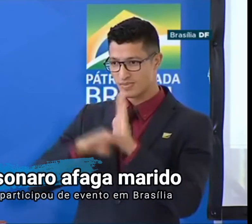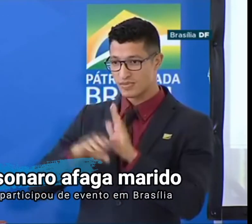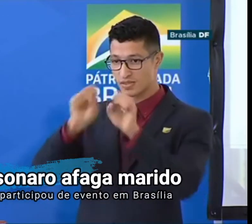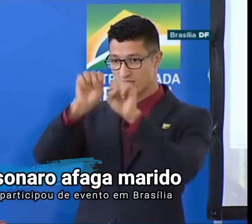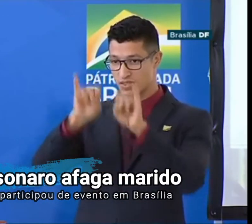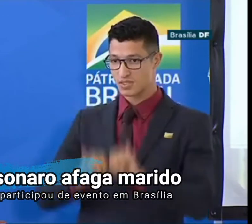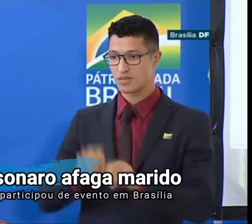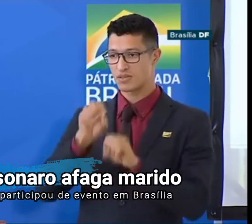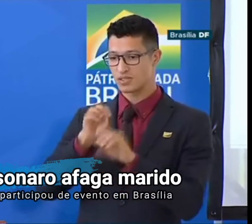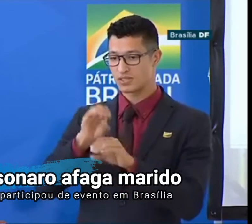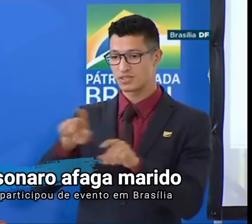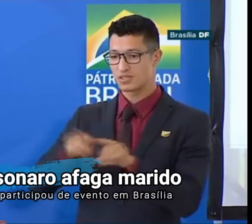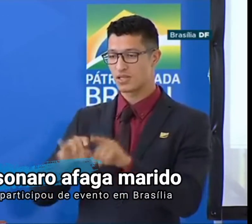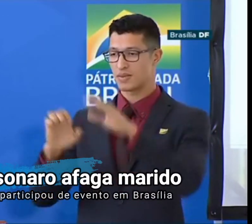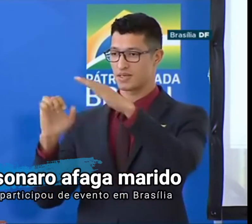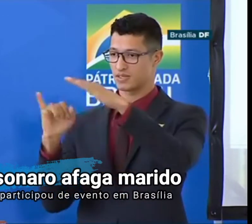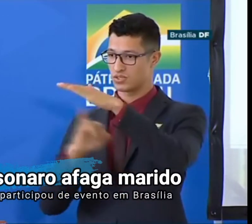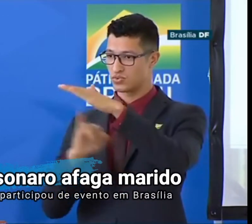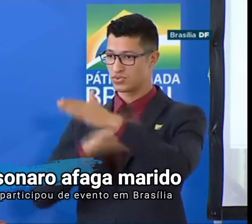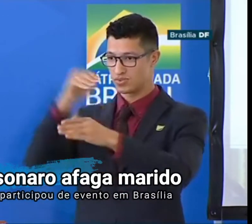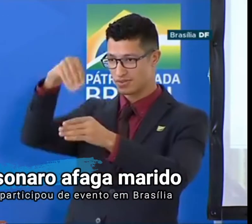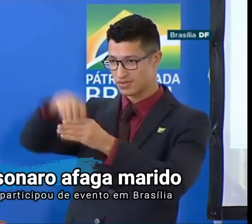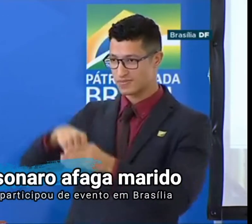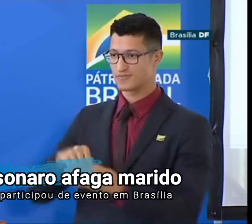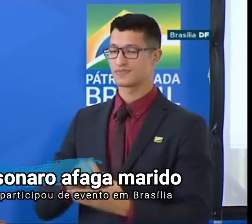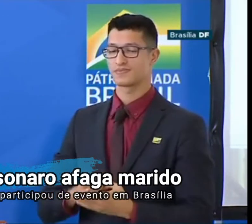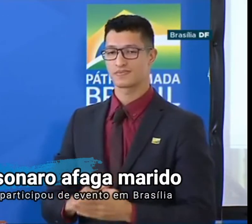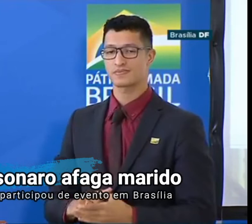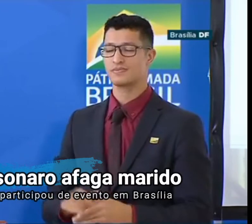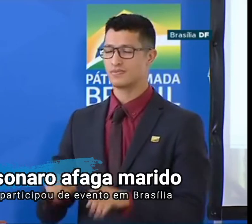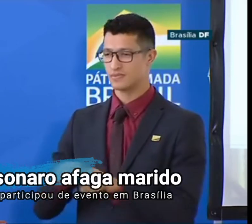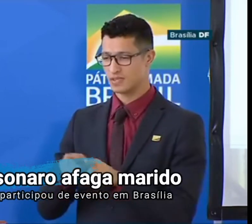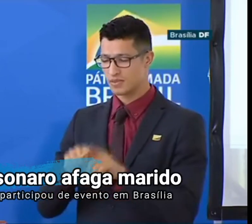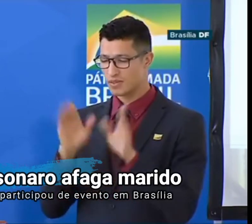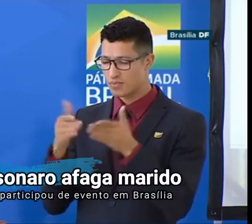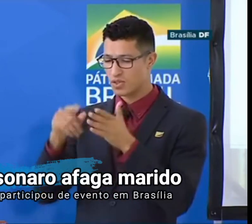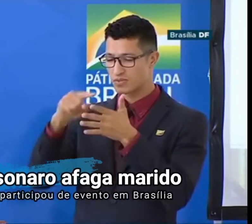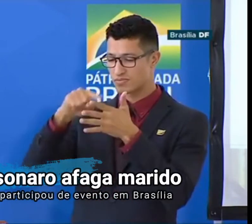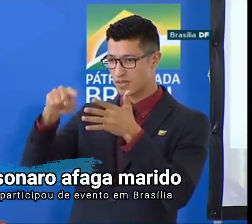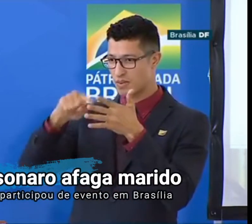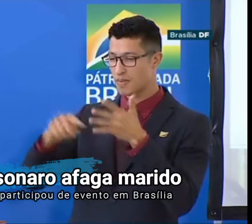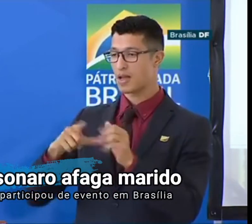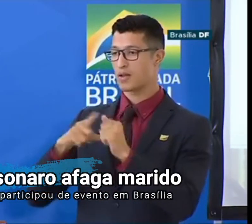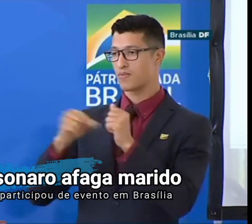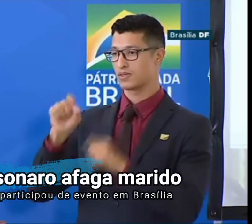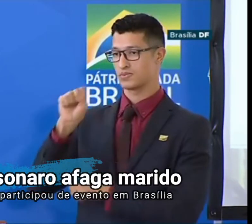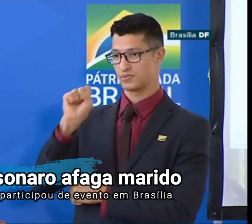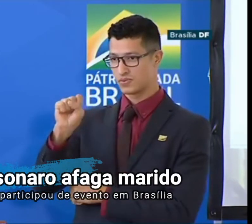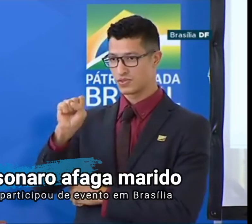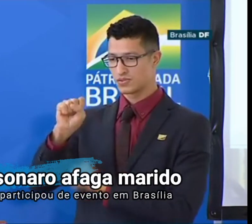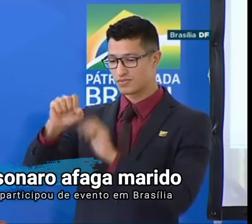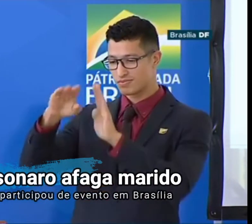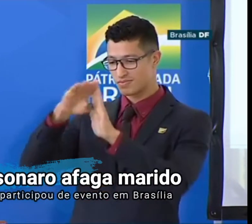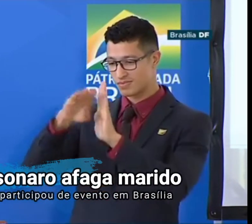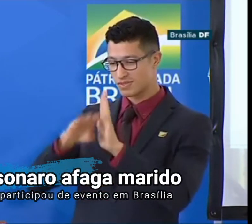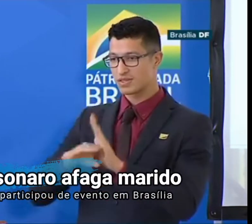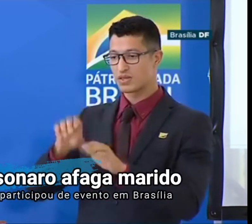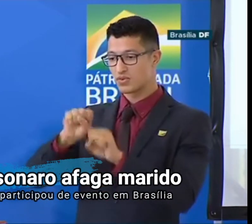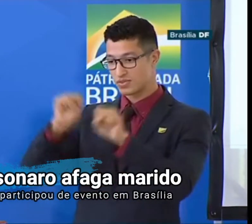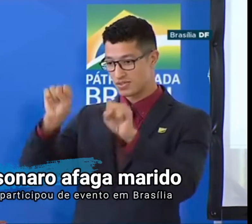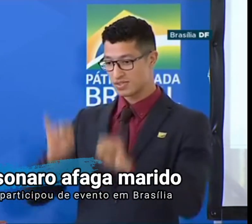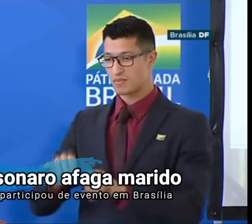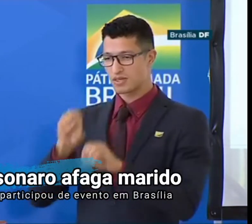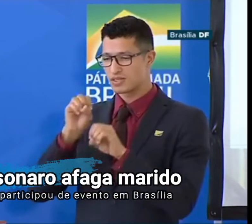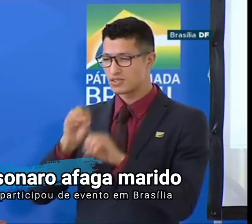de ensino e suas instituições. Podemos citar especificamente o artigo 8, que preconiza que os sistemas de